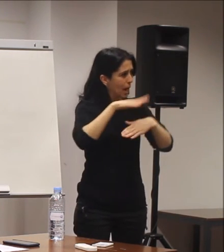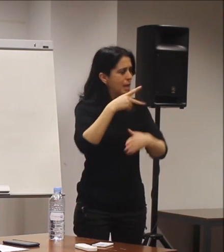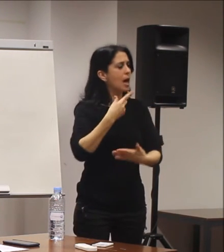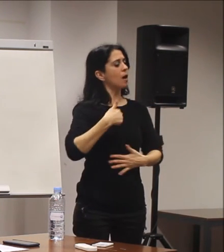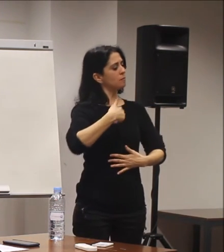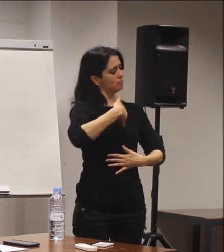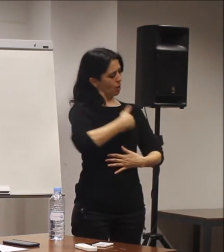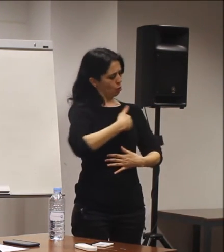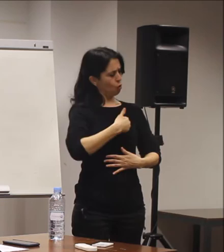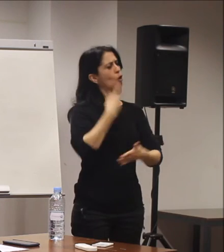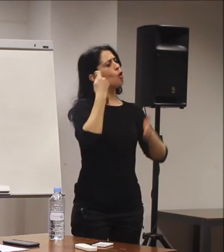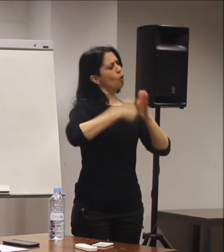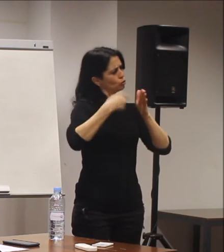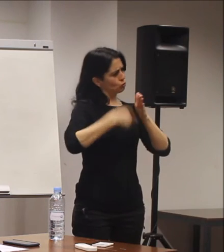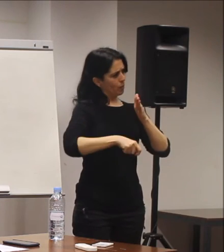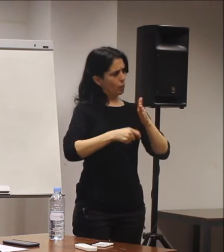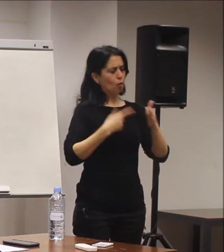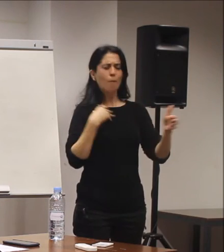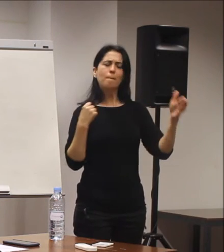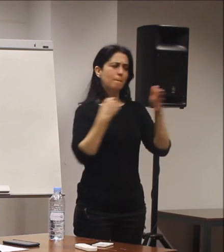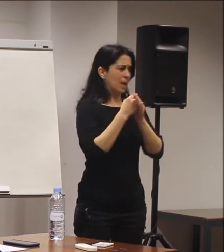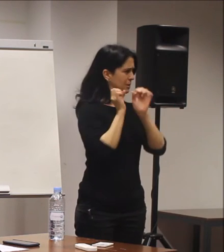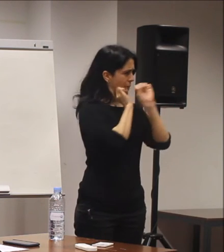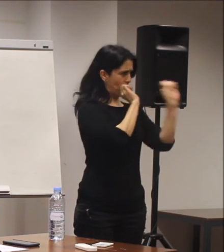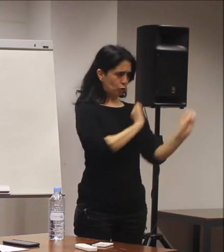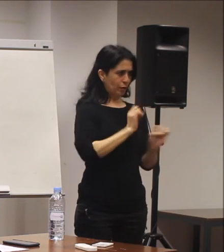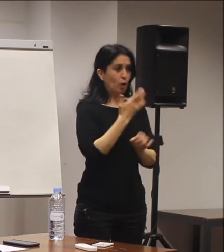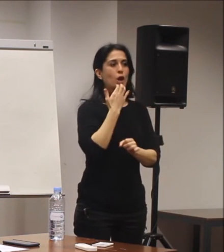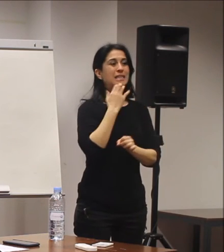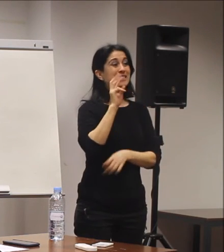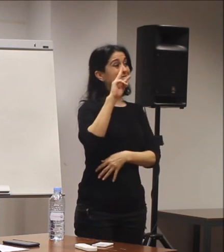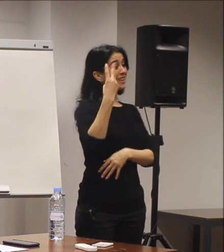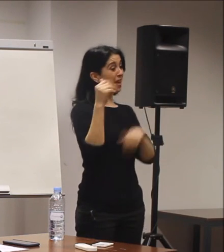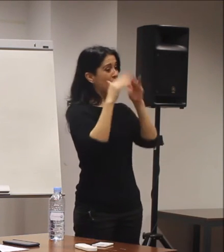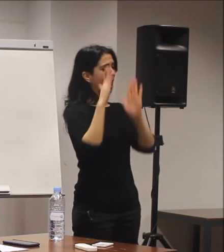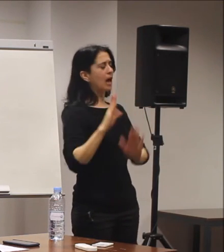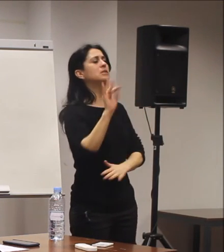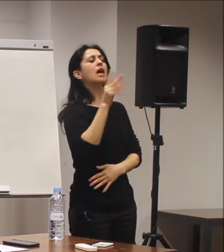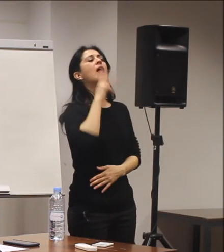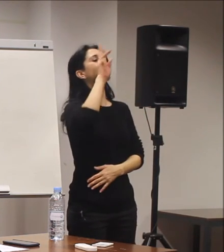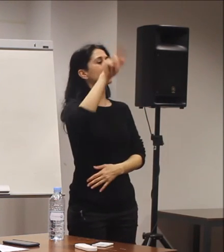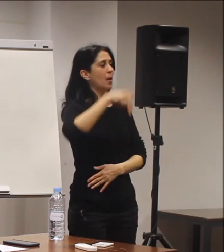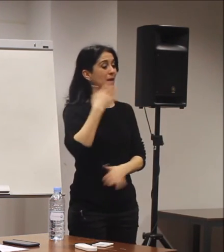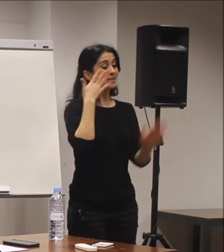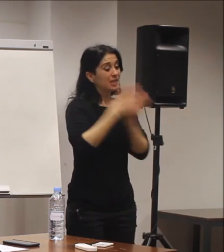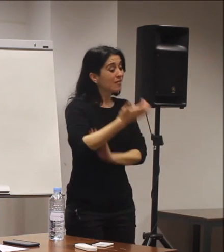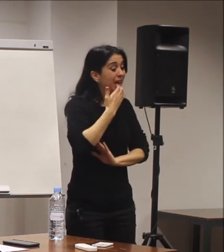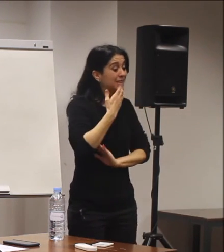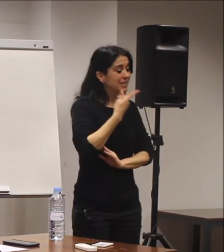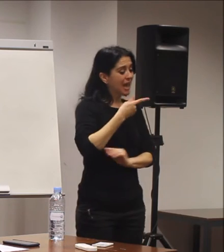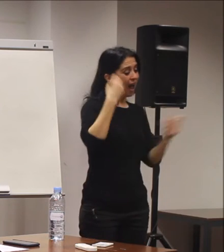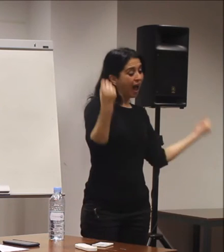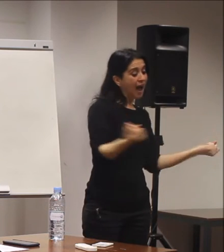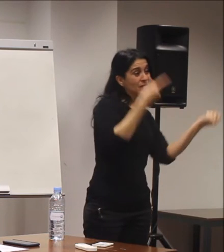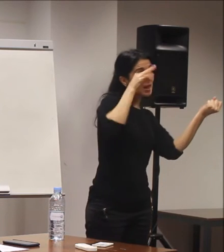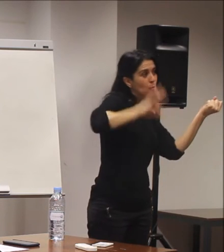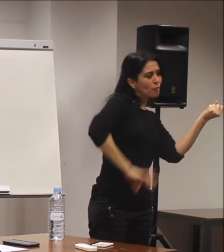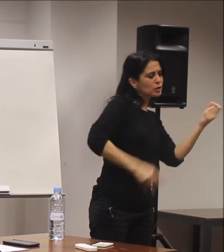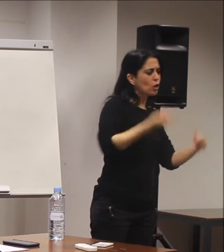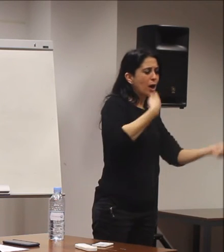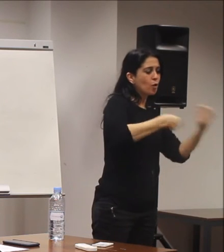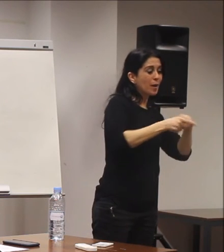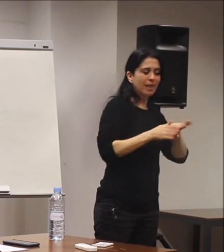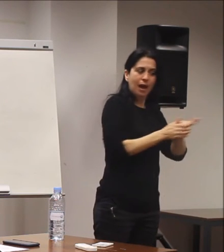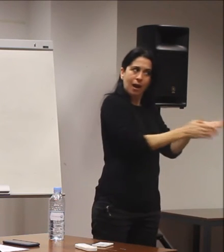Si lo pide para una tercera residencia, también. Es decir, si lo pides al margen de una actividad profesional o comercial, eres consumidor. Si